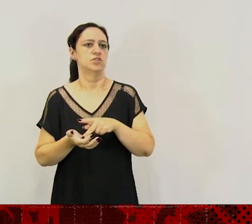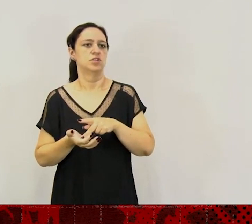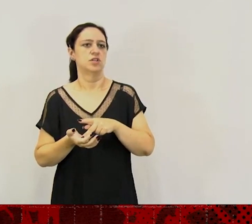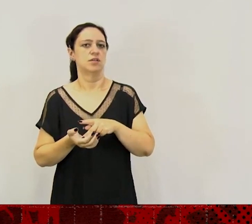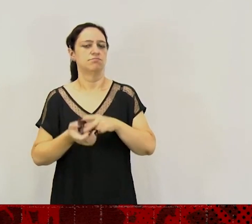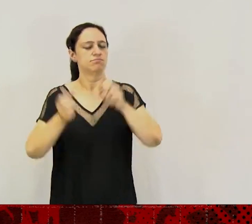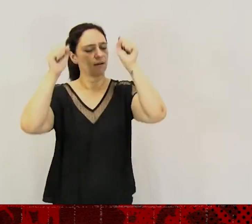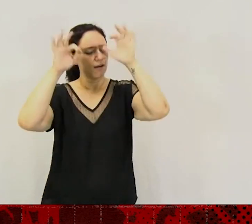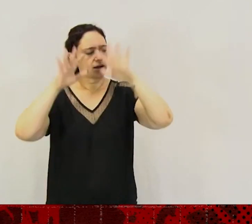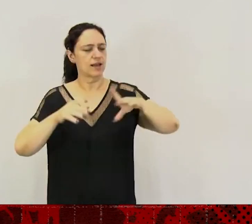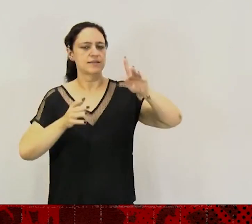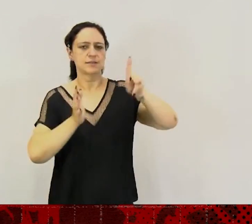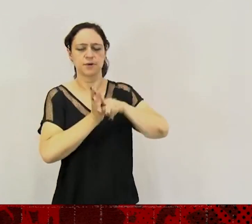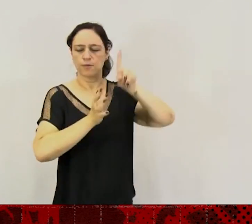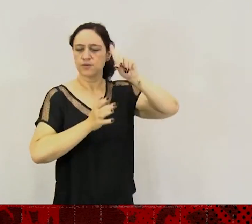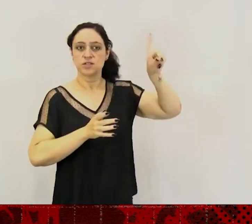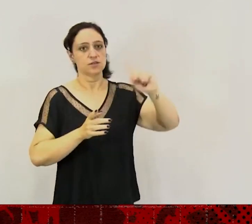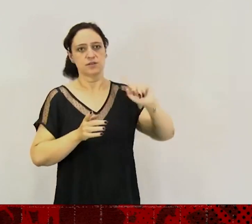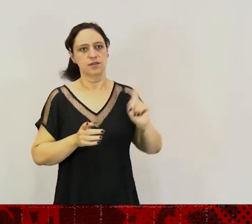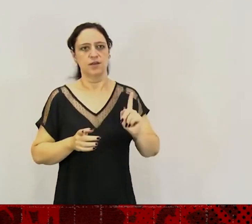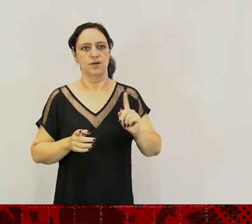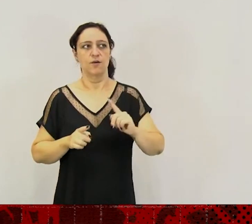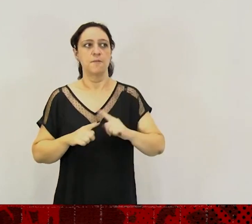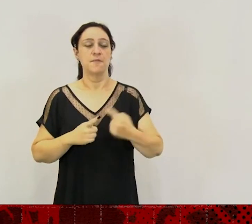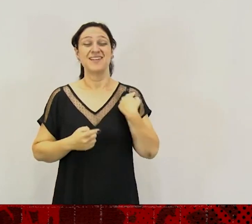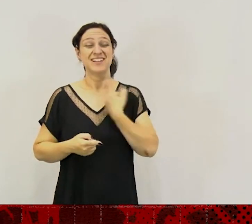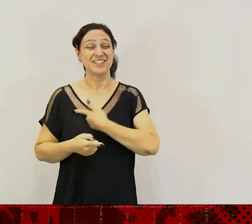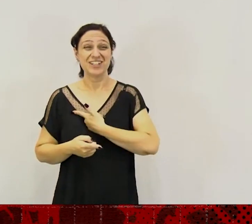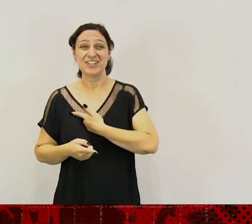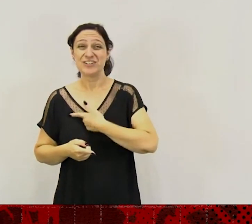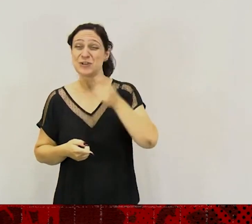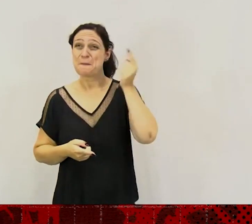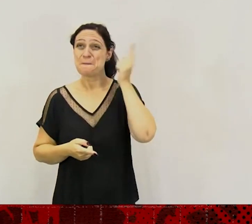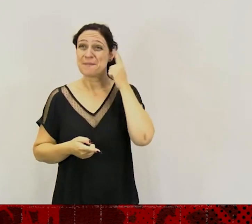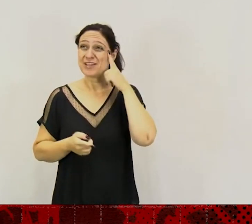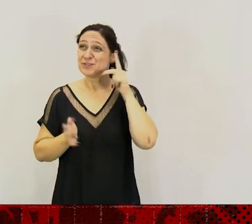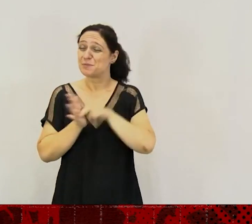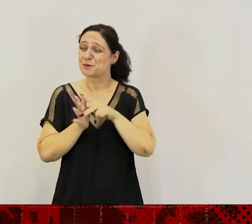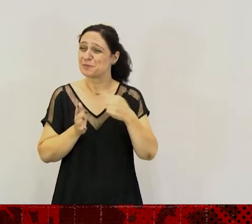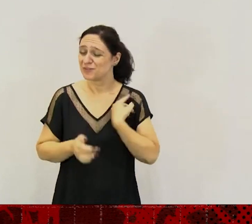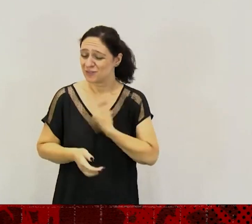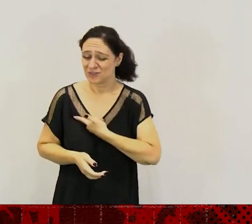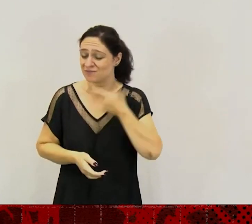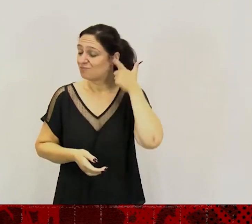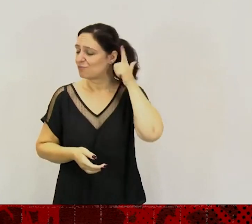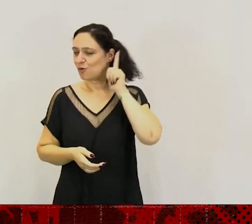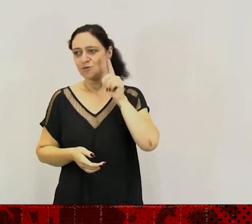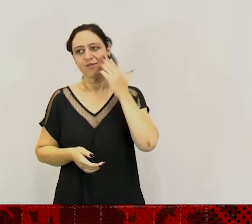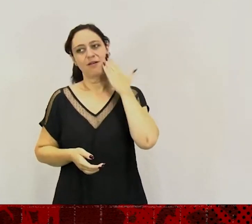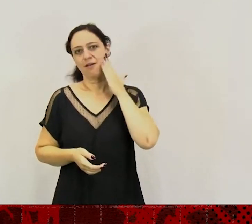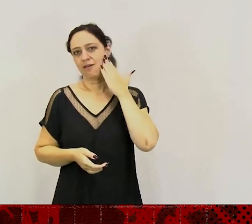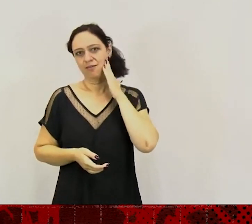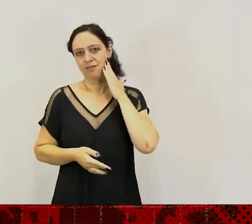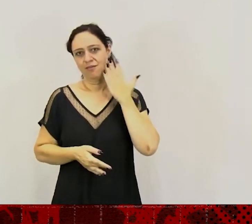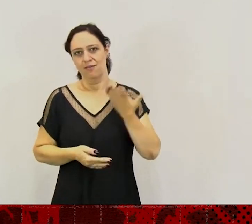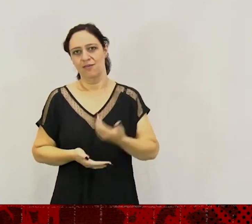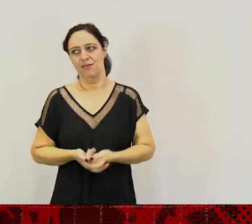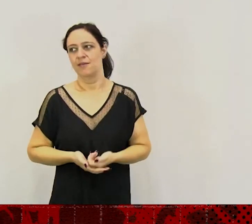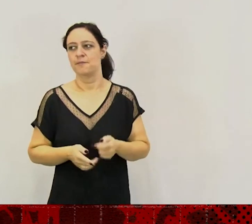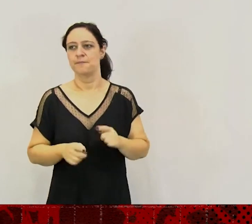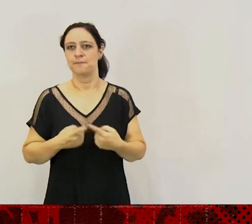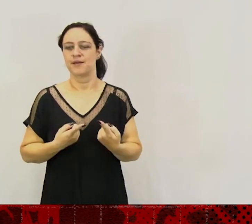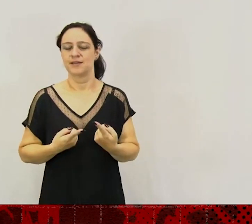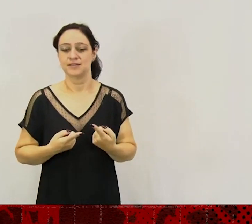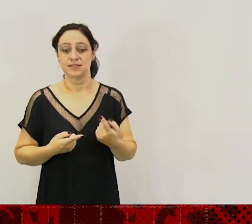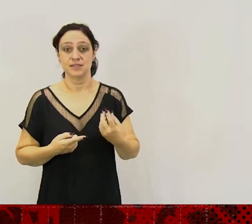Não, a nossa mentalidade não consegue entender o tamanho dessa porta. Mas se você